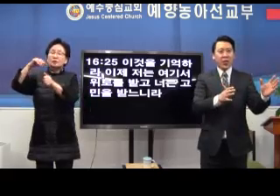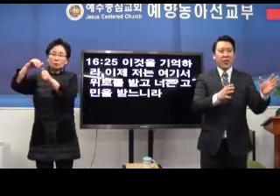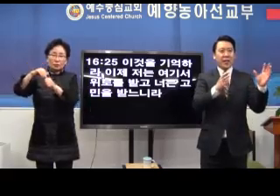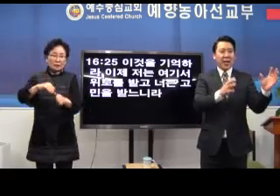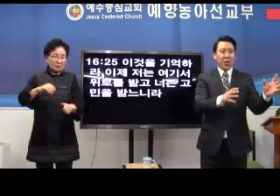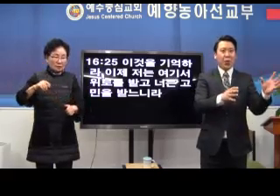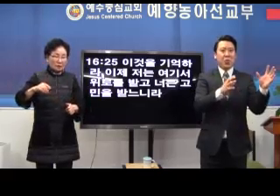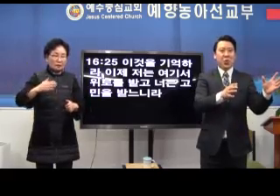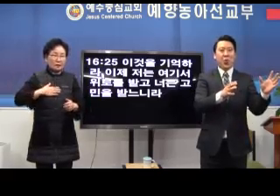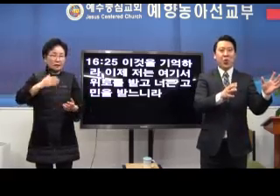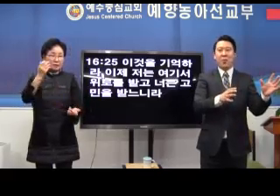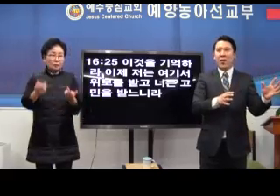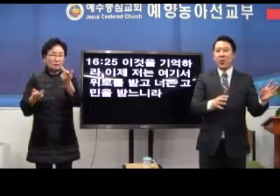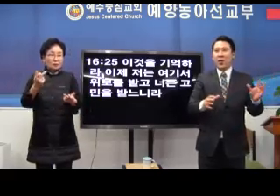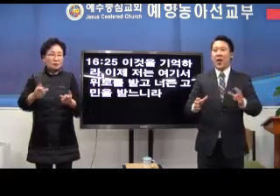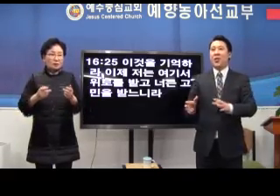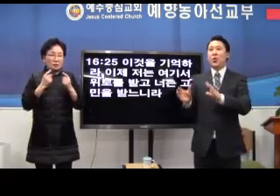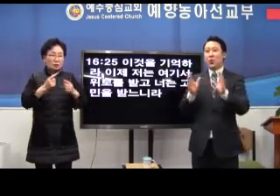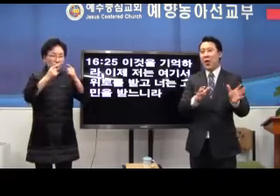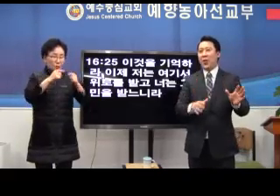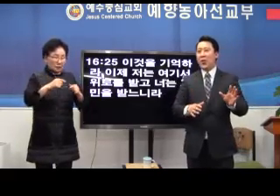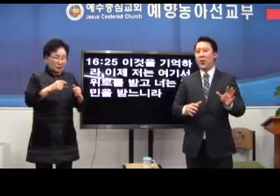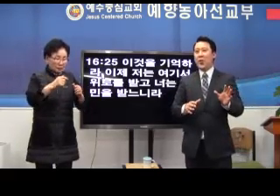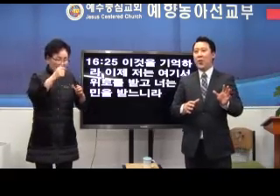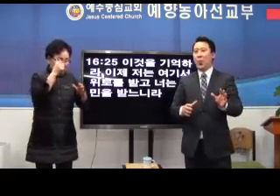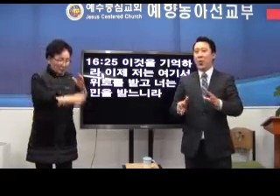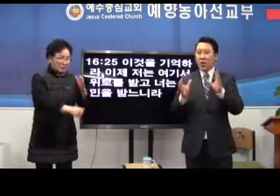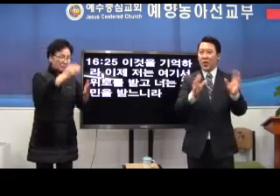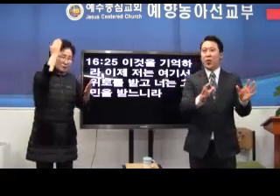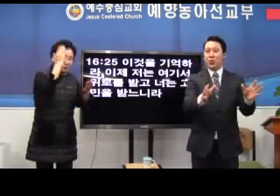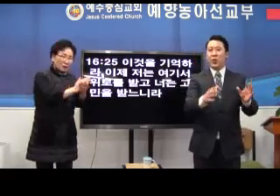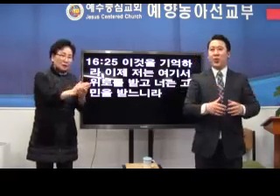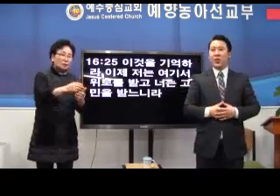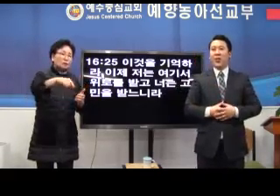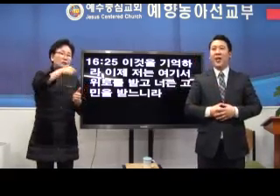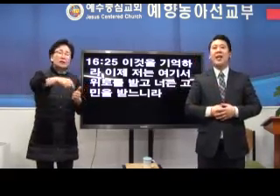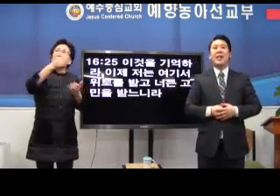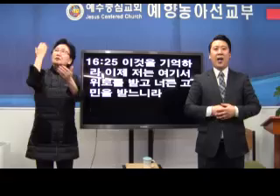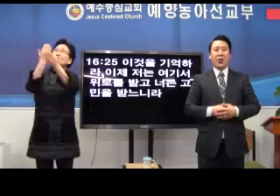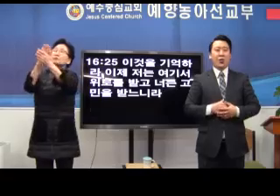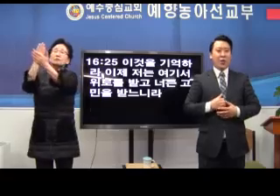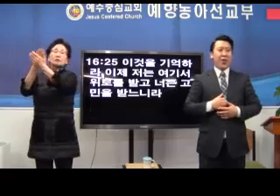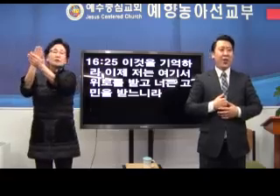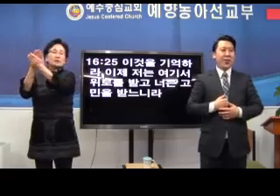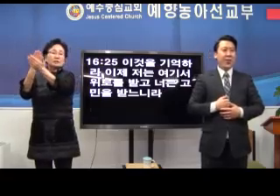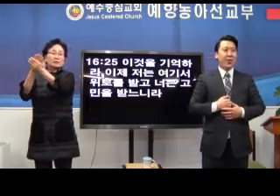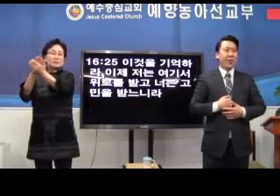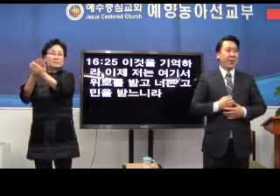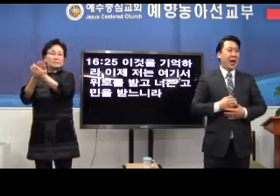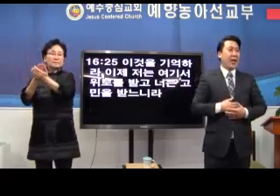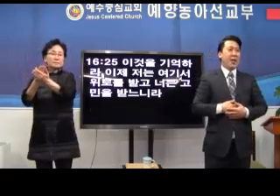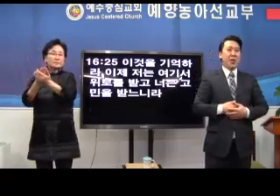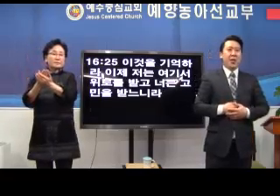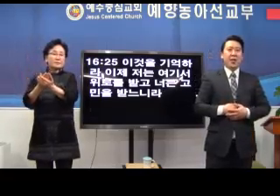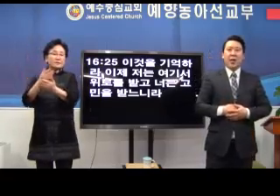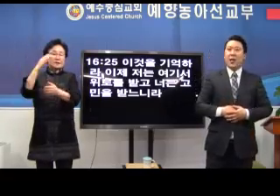너희는 나처럼 지옥에 오지 말라고 가르쳐주세요. 보내서 가르쳐주세요. 그들을 가르쳐주세요. 하나님이 다시